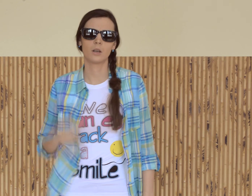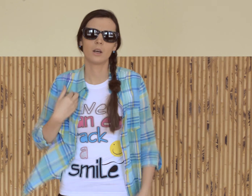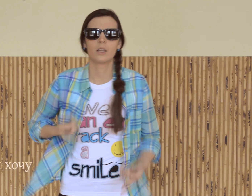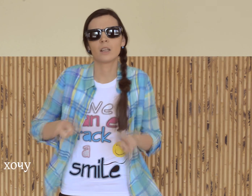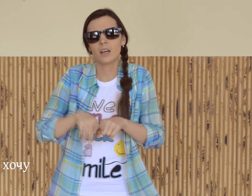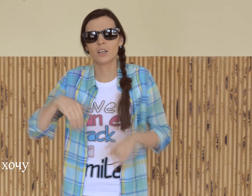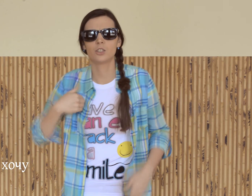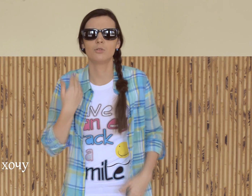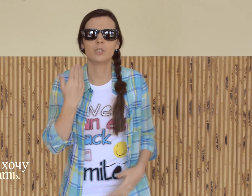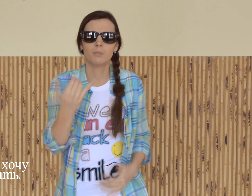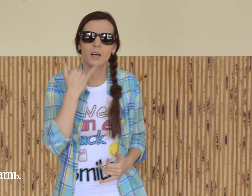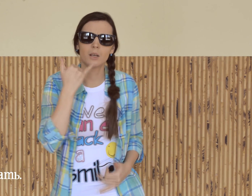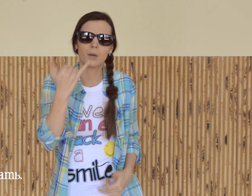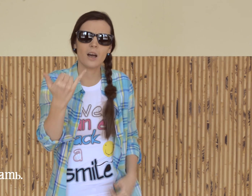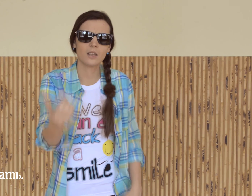Я так хочу тебя набрать,